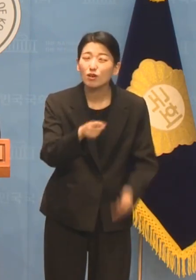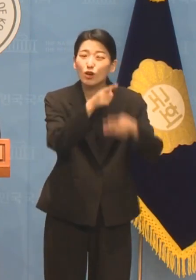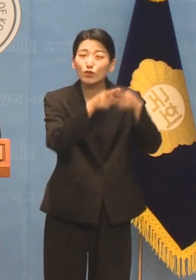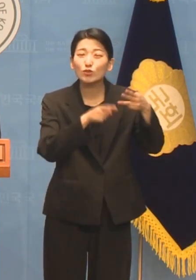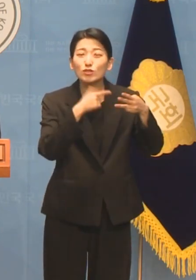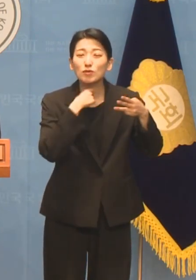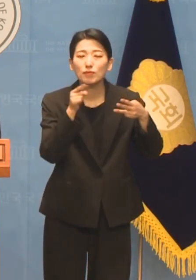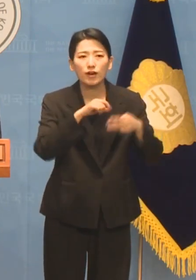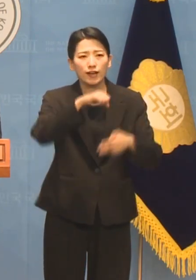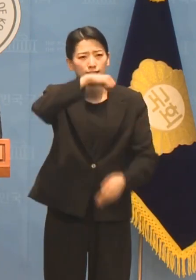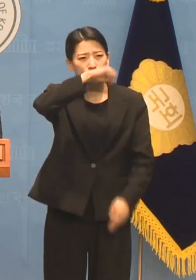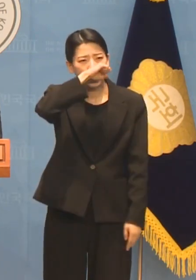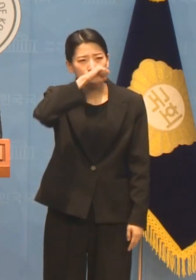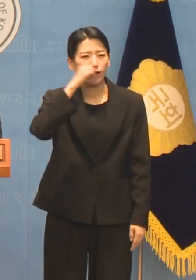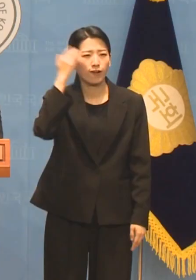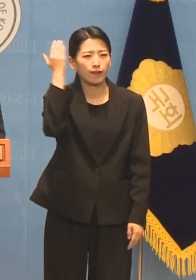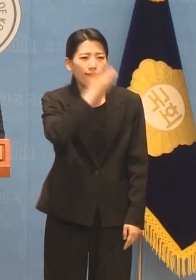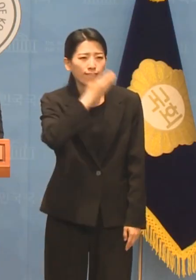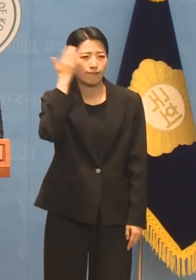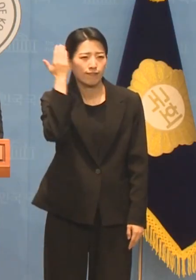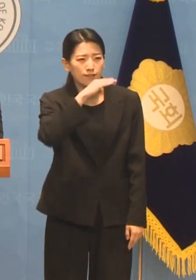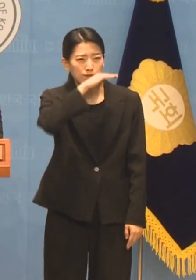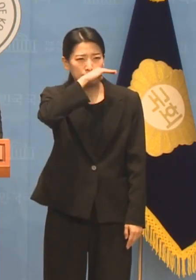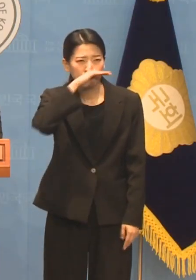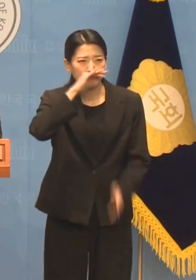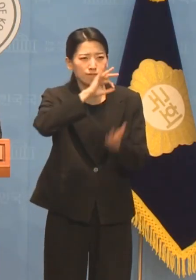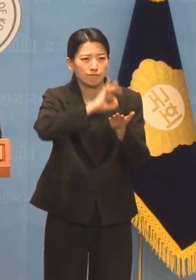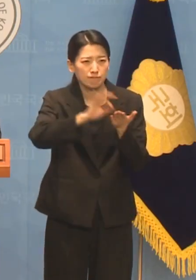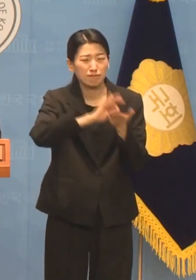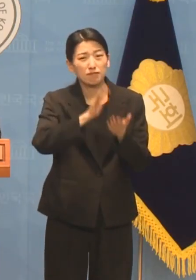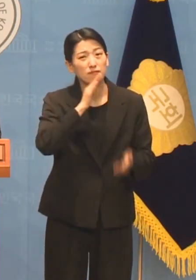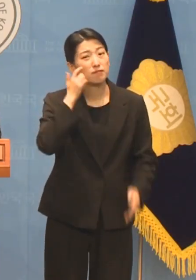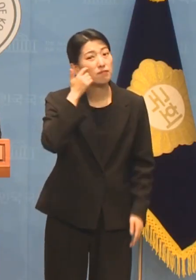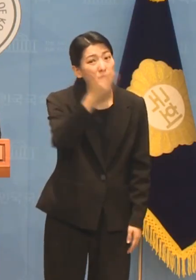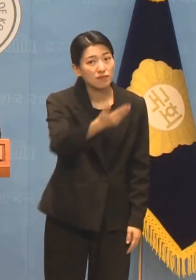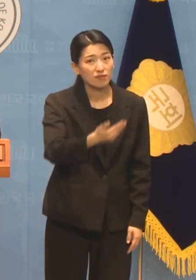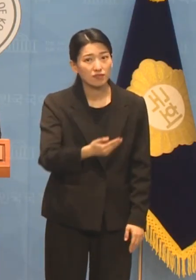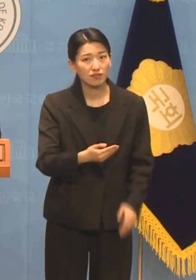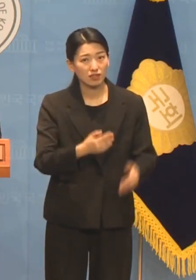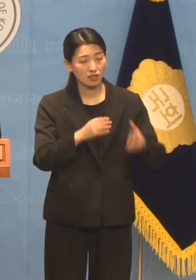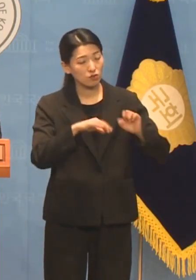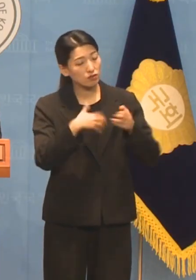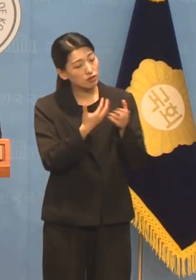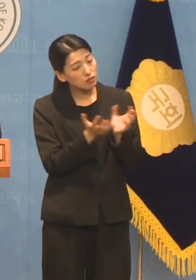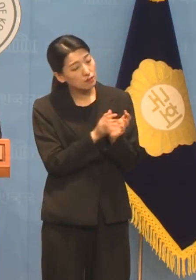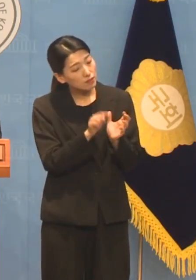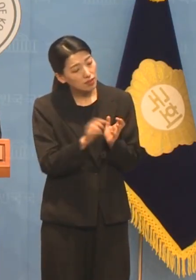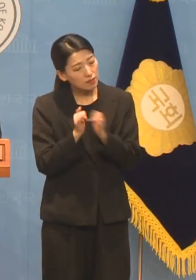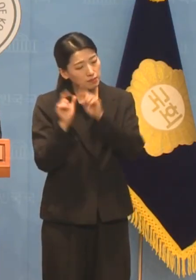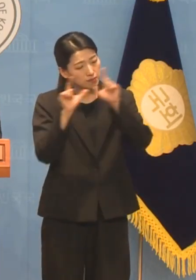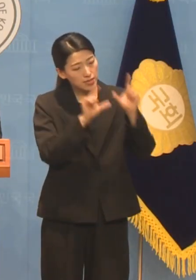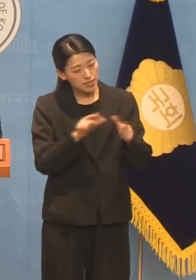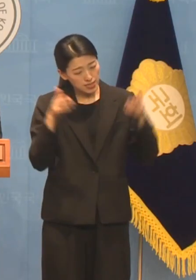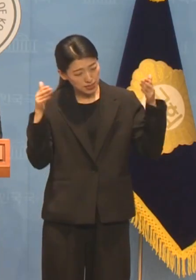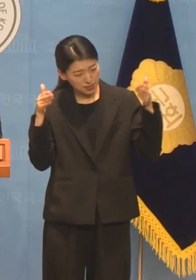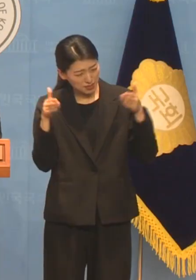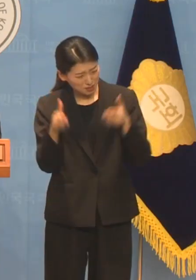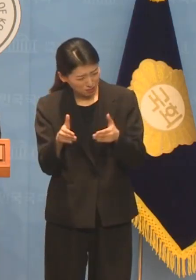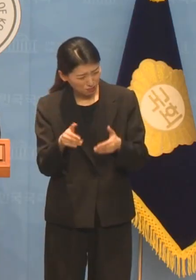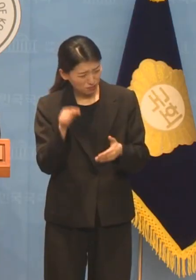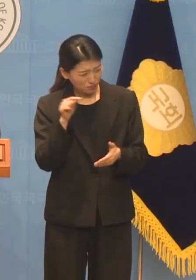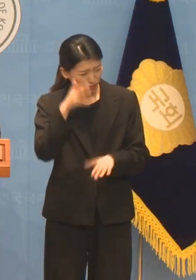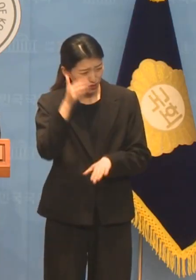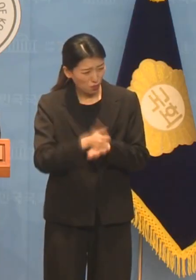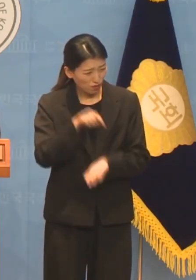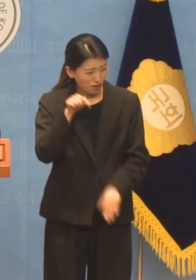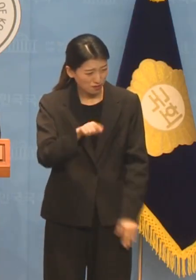건전입니까? 이것이 내란 본당 국민의힘에서 입만 열면 최우선이라던 민생의 실체입니까?